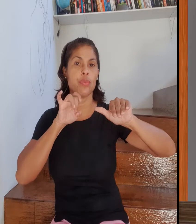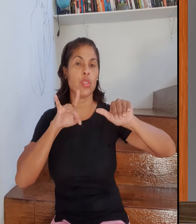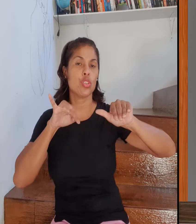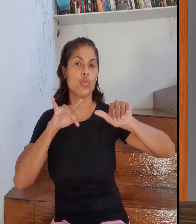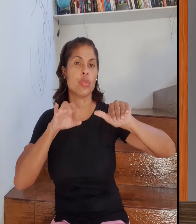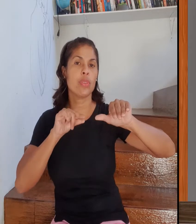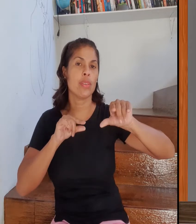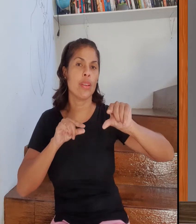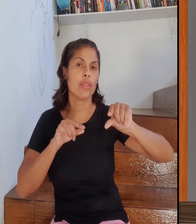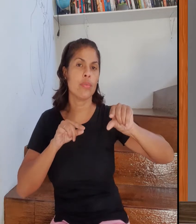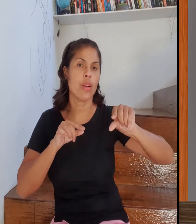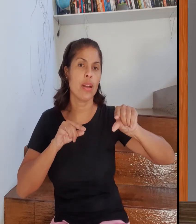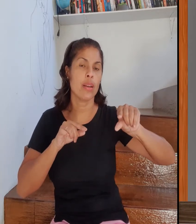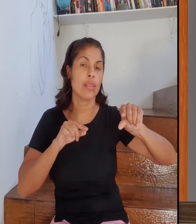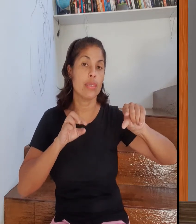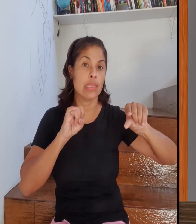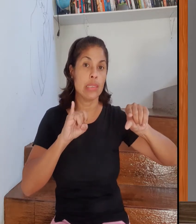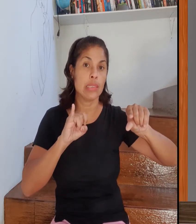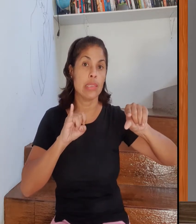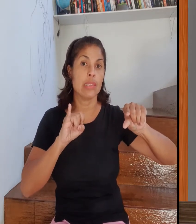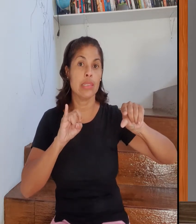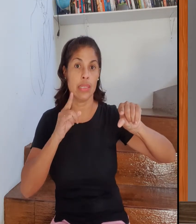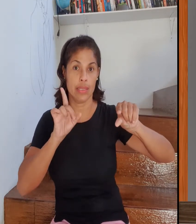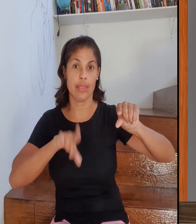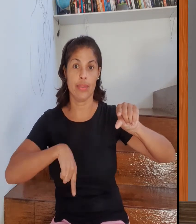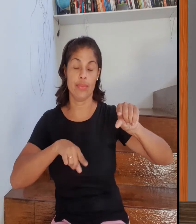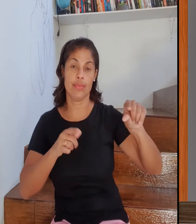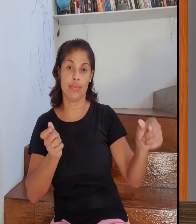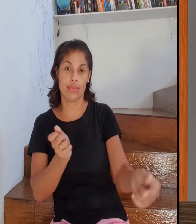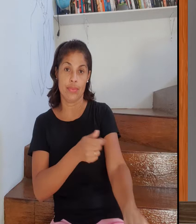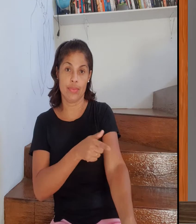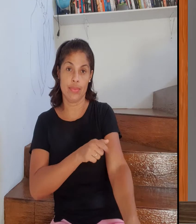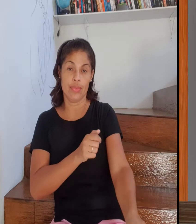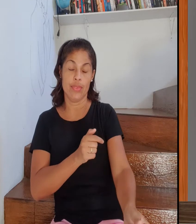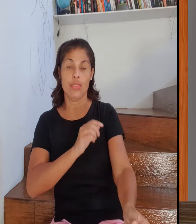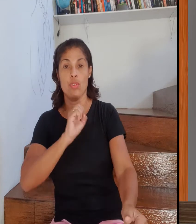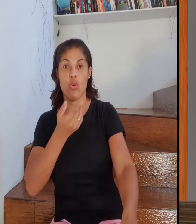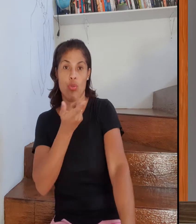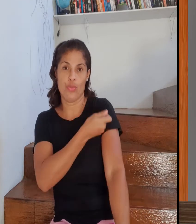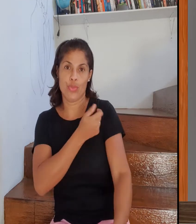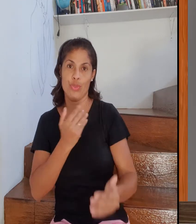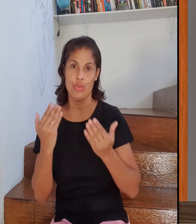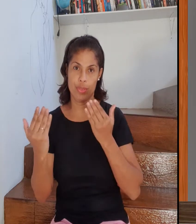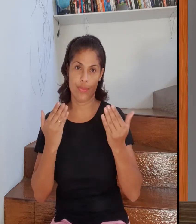biodisponibilidade muito baixa quando relacionado com a via intravenosa e a via